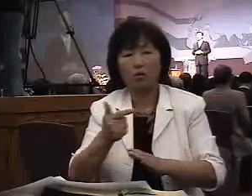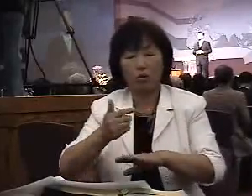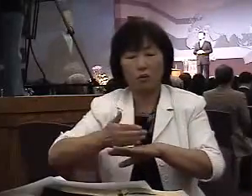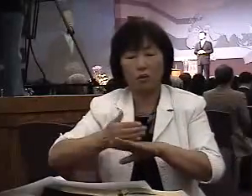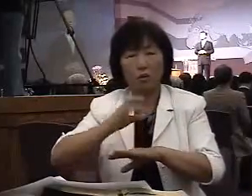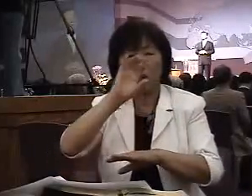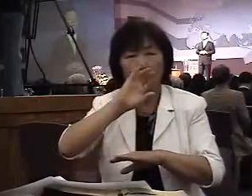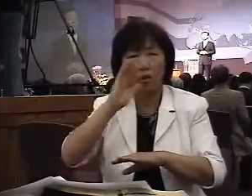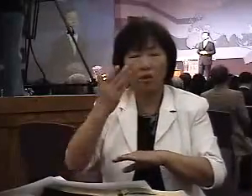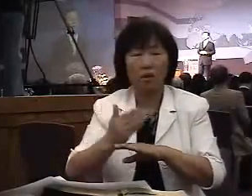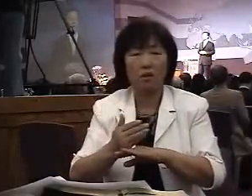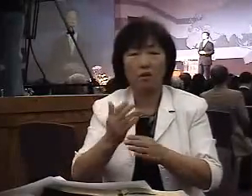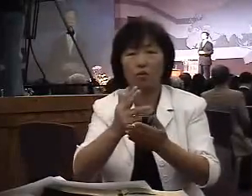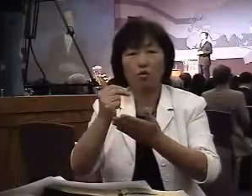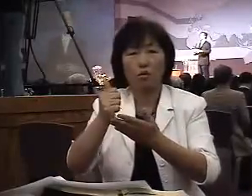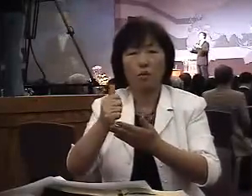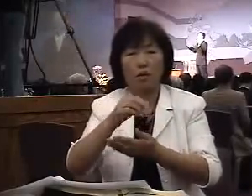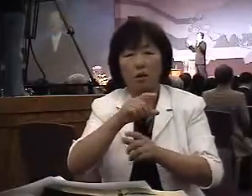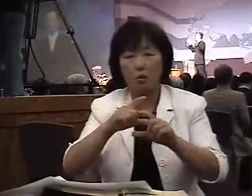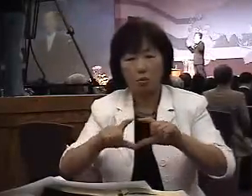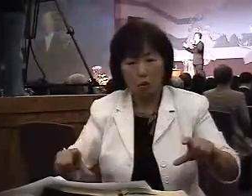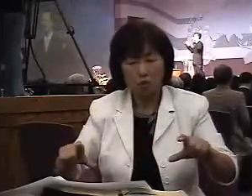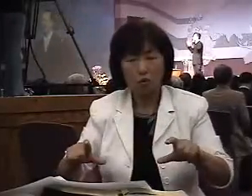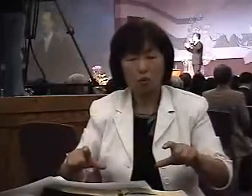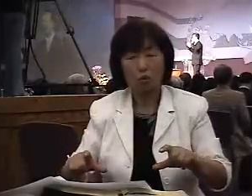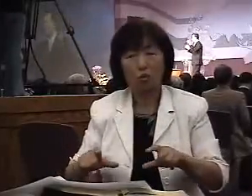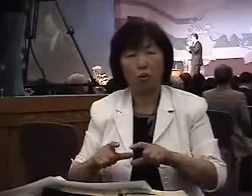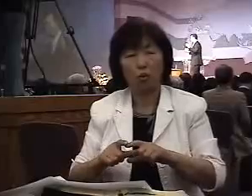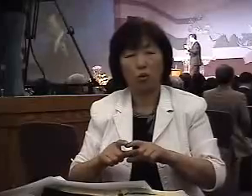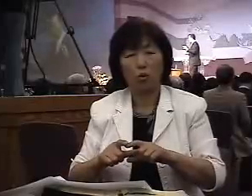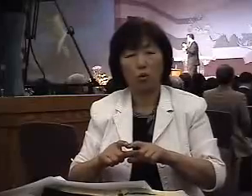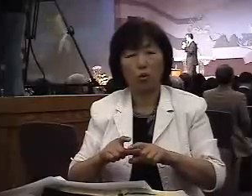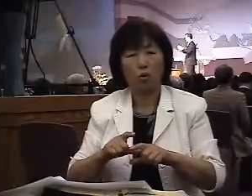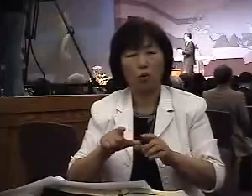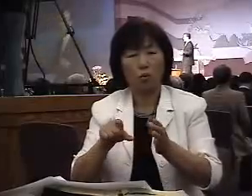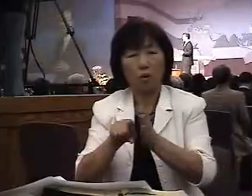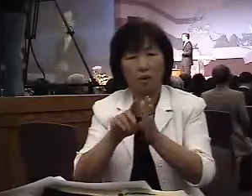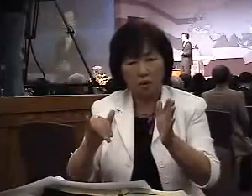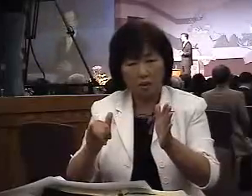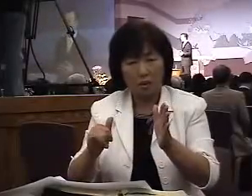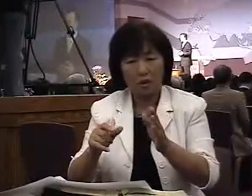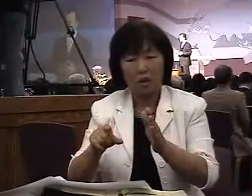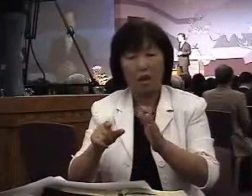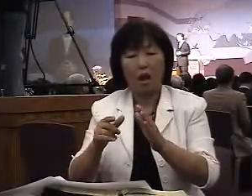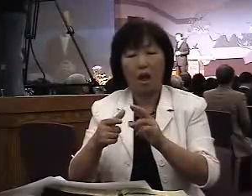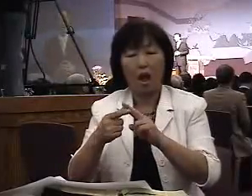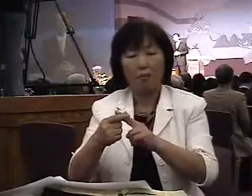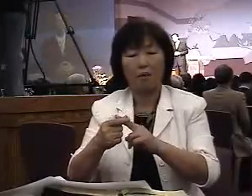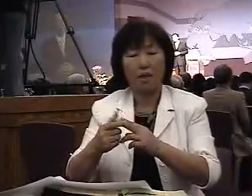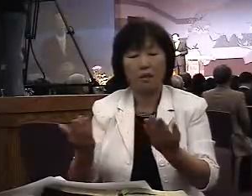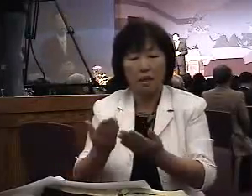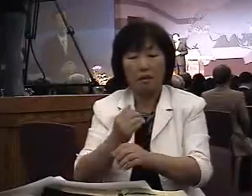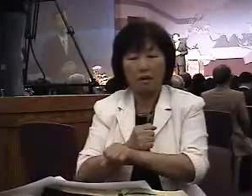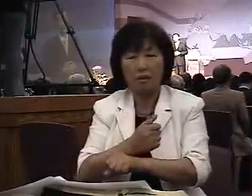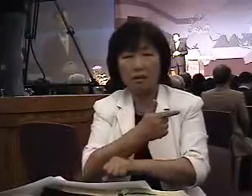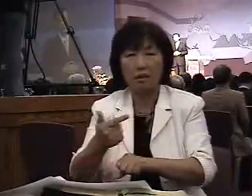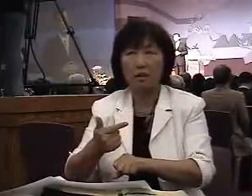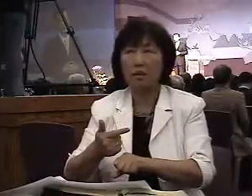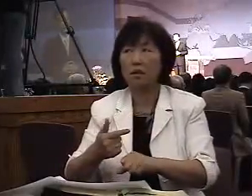훈련된 주님의 우리 평신도들, 훈련된 주님의 백성들과 함께 사역하는 것이 저에게는 큰 힘이고